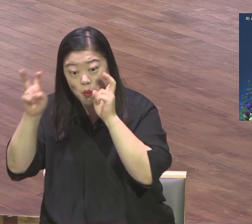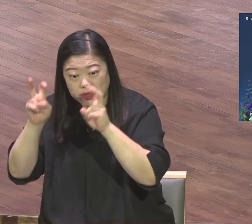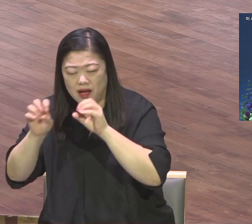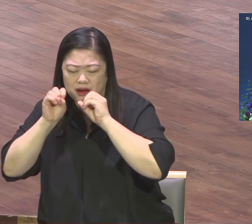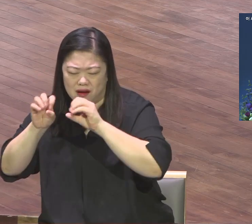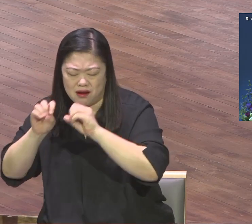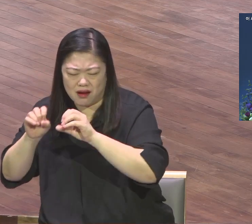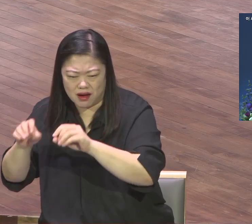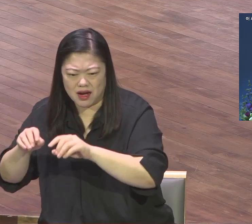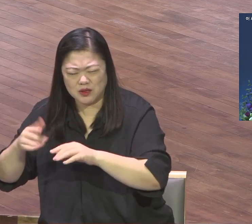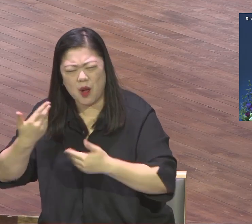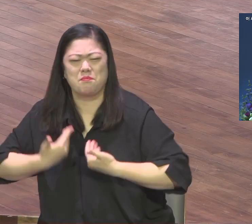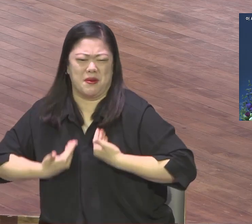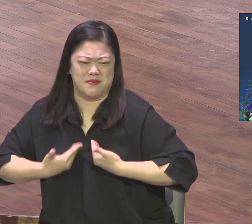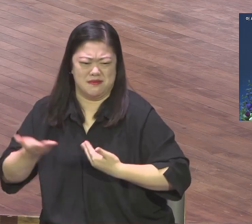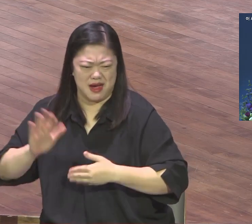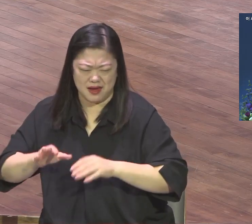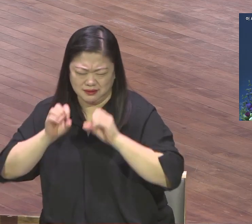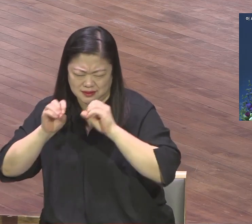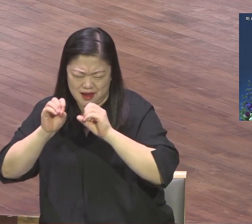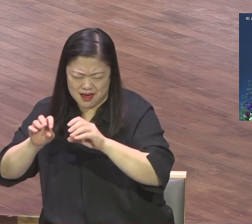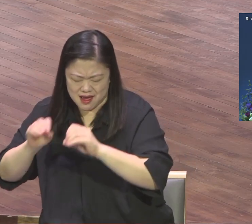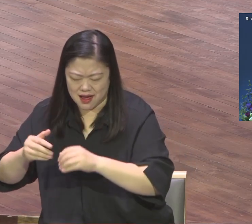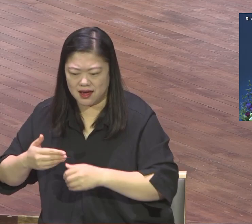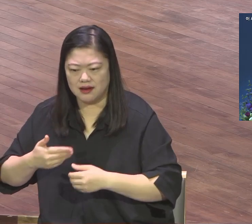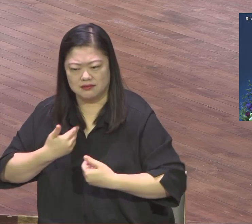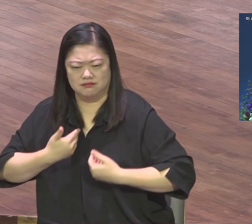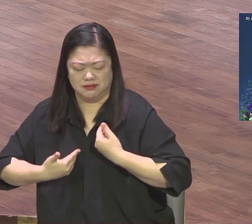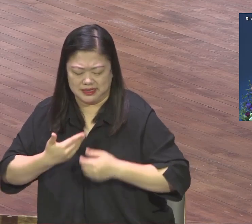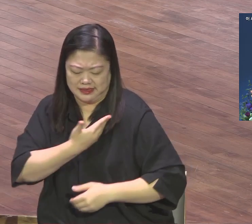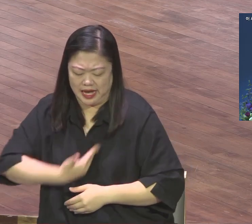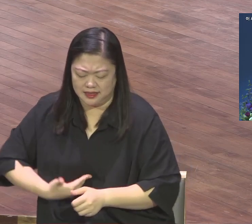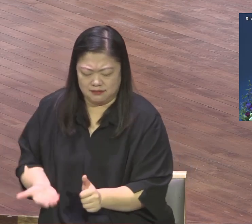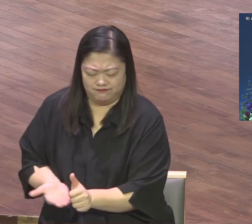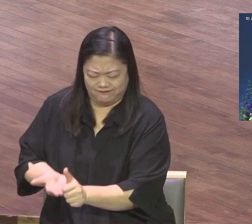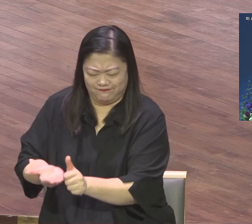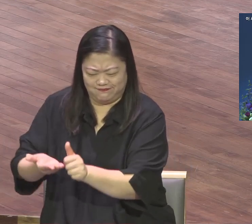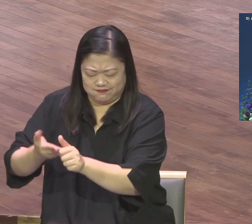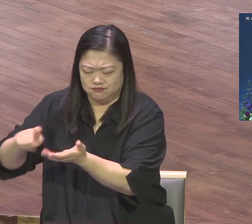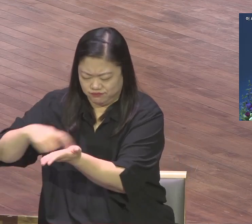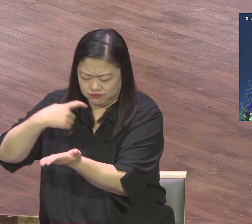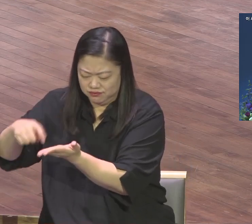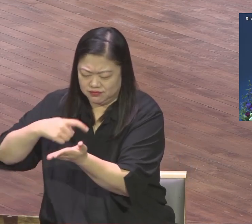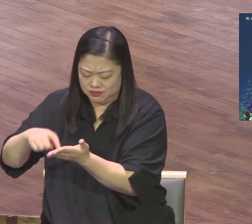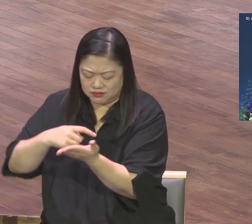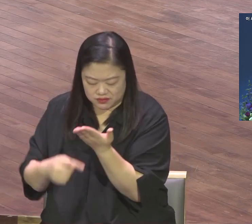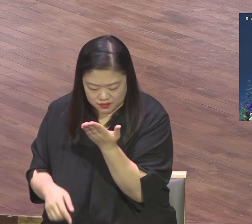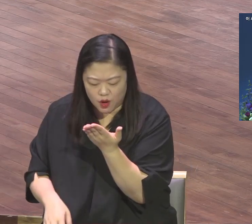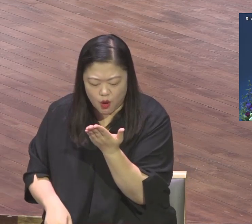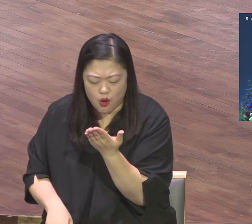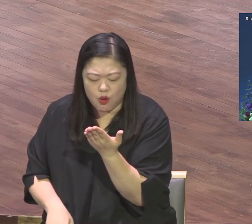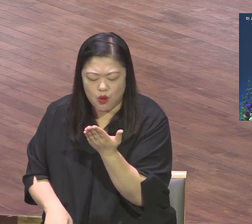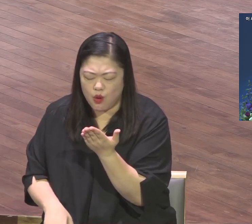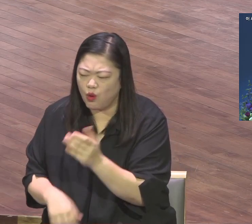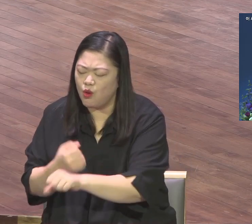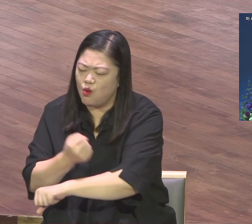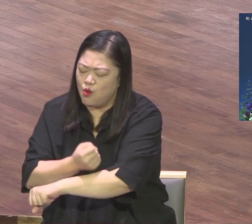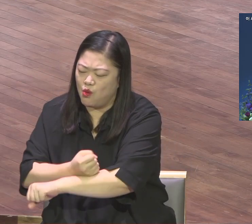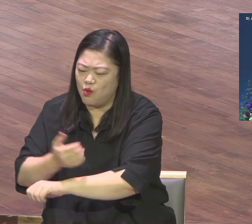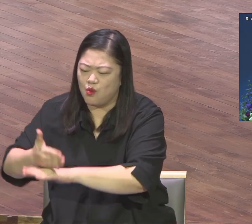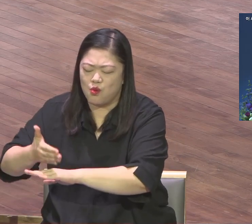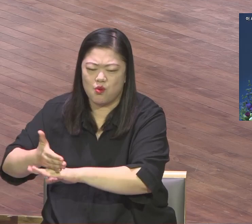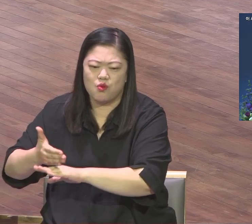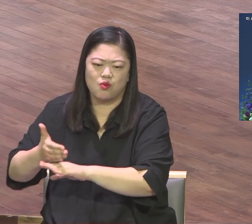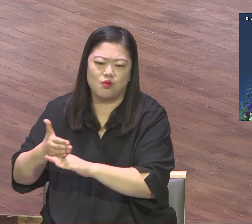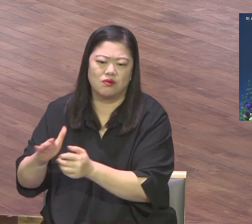정말 이런 지금 우리 제자들이 전 세계에 빠져있어. 복음을 가지고 복음을